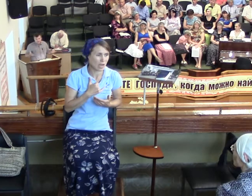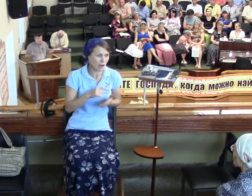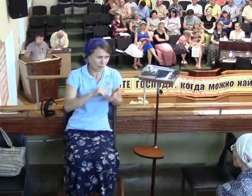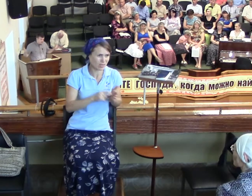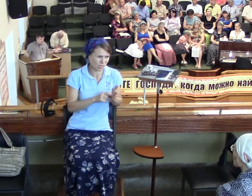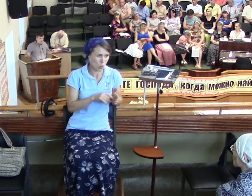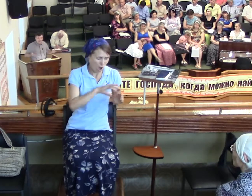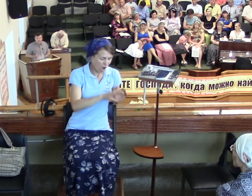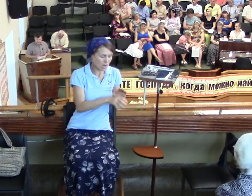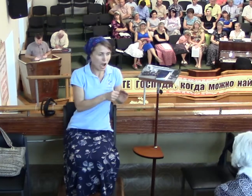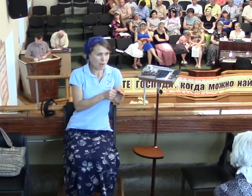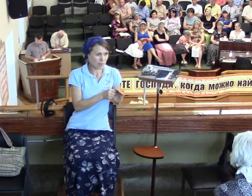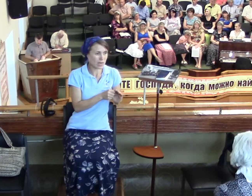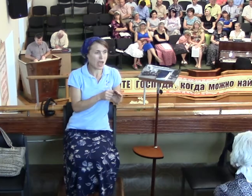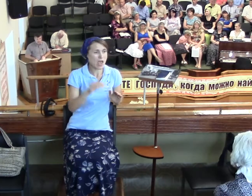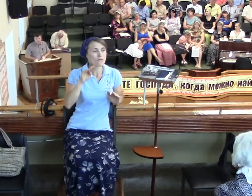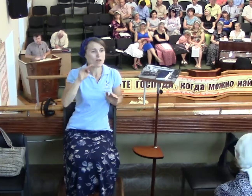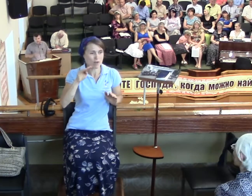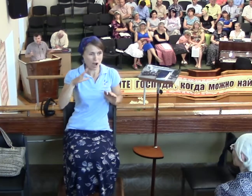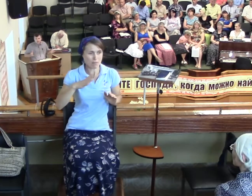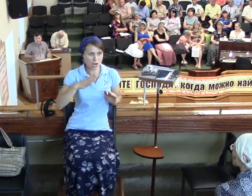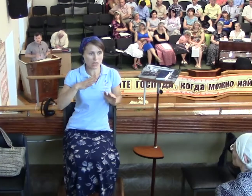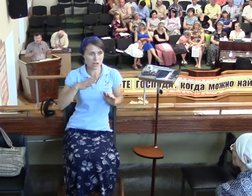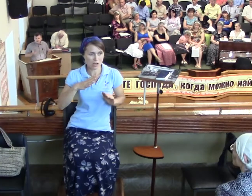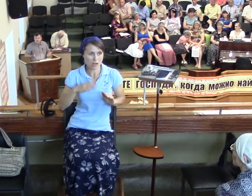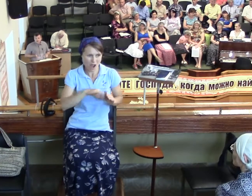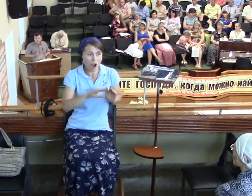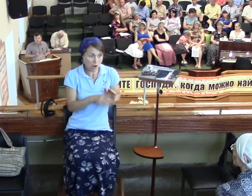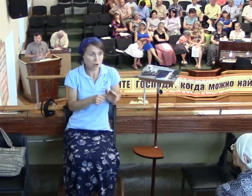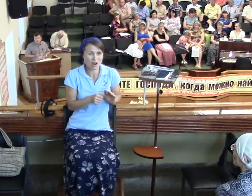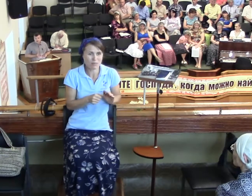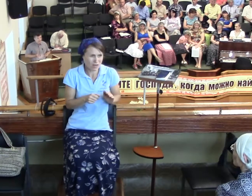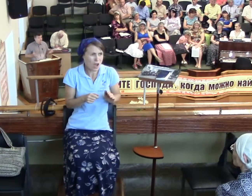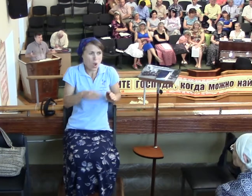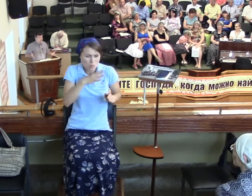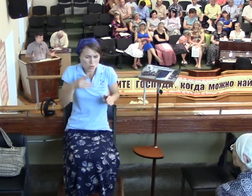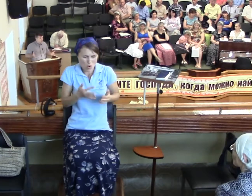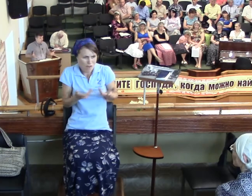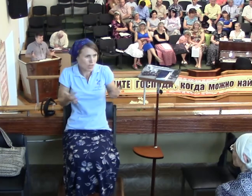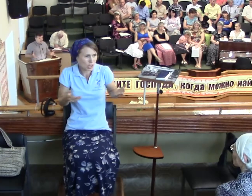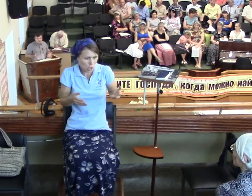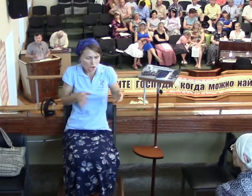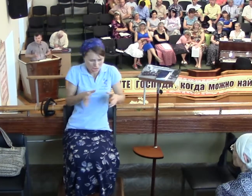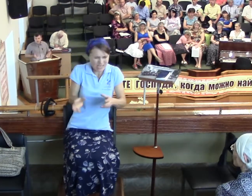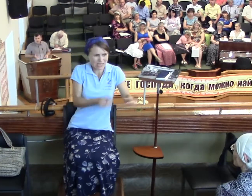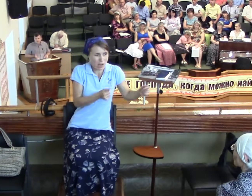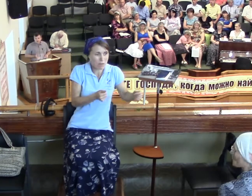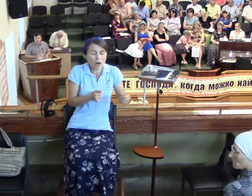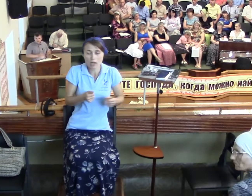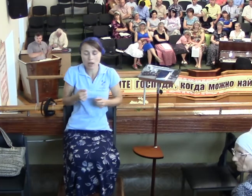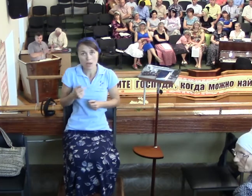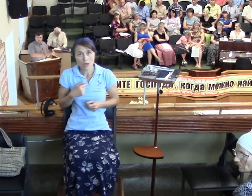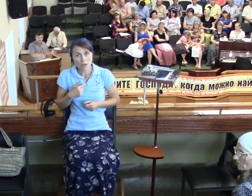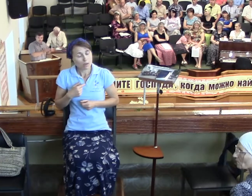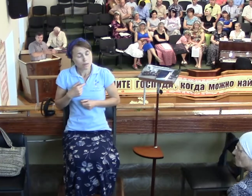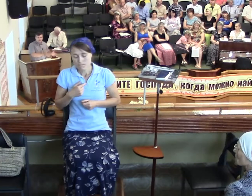так пережили это, да, было неприятно. А я думал о том, что, а как тяжело человеку, когда он теряет все. Когда мы слышим,